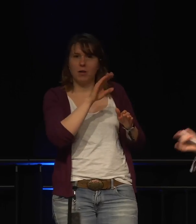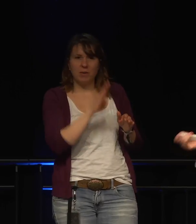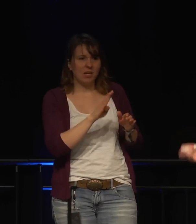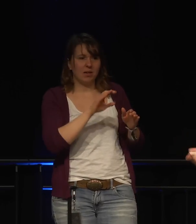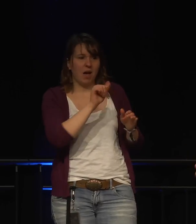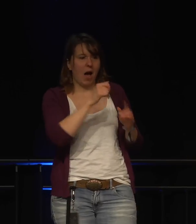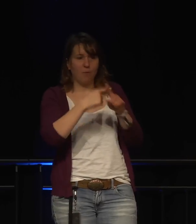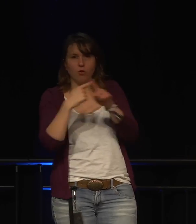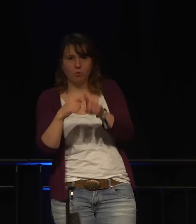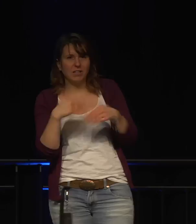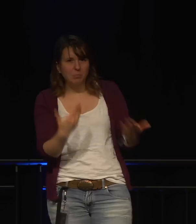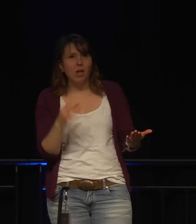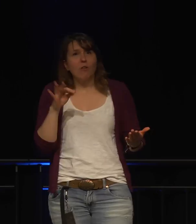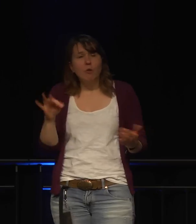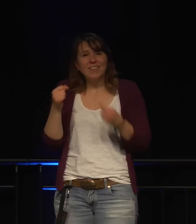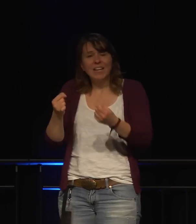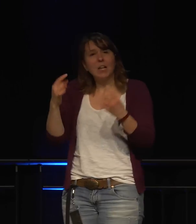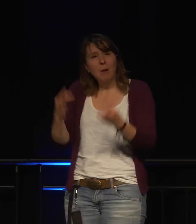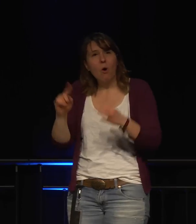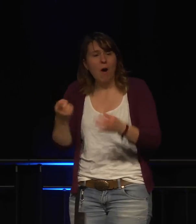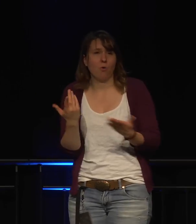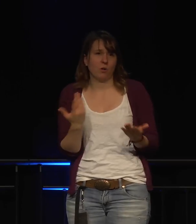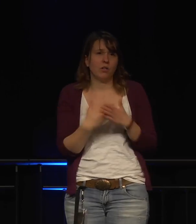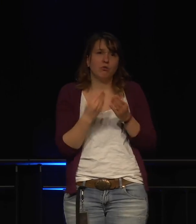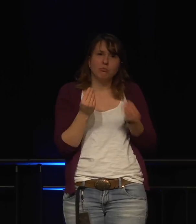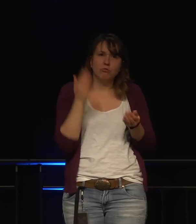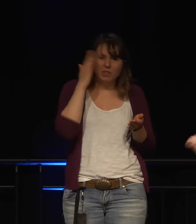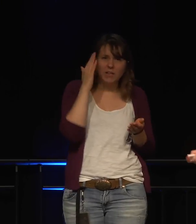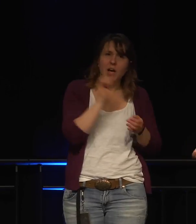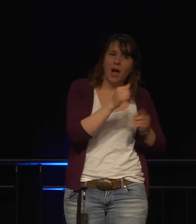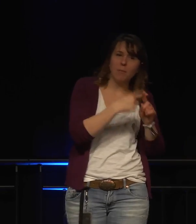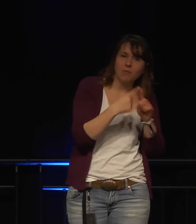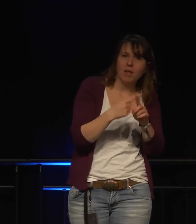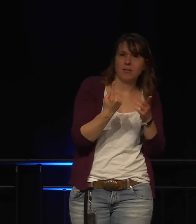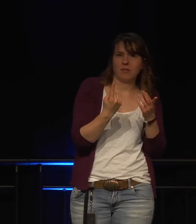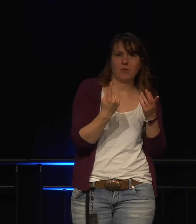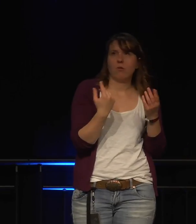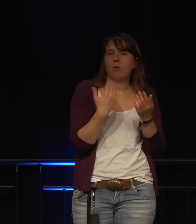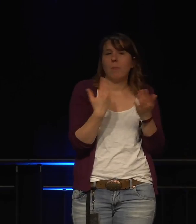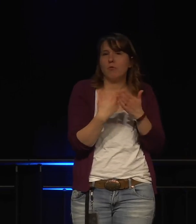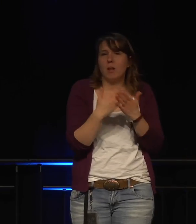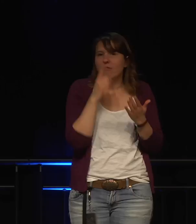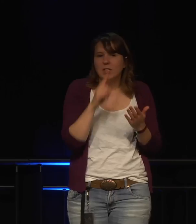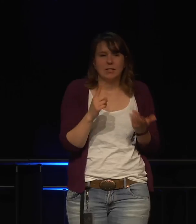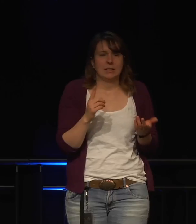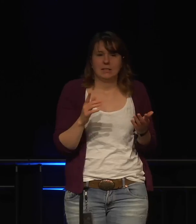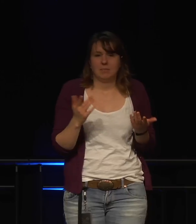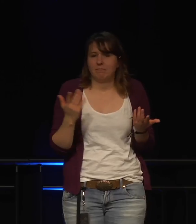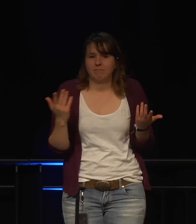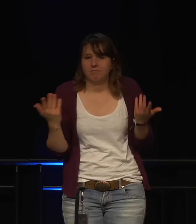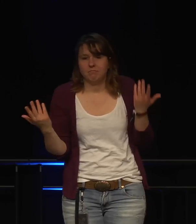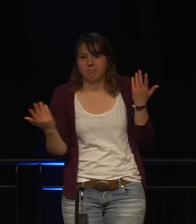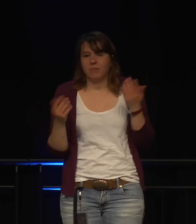que dice que, por ejemplo, hay updates de seguridad cada cinco, hasta los próximos 5 años